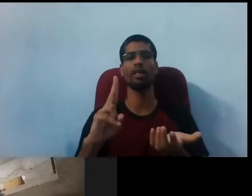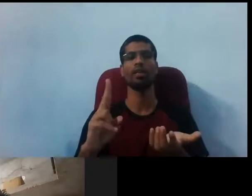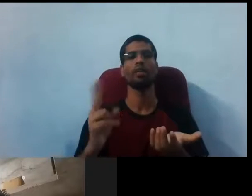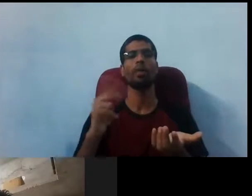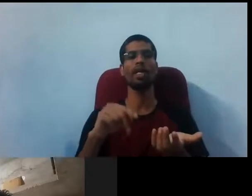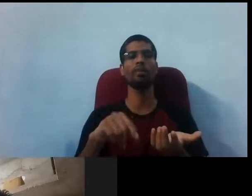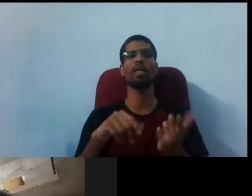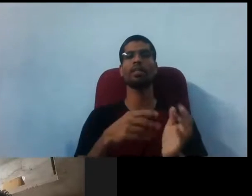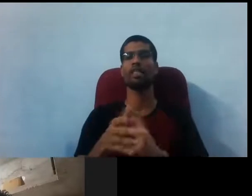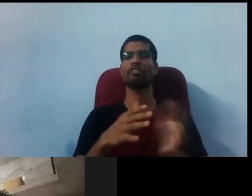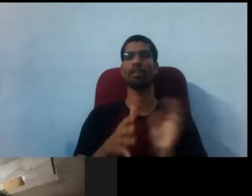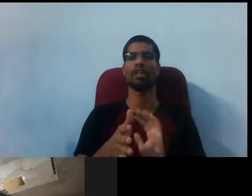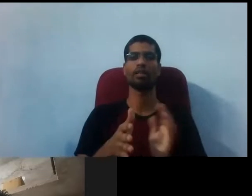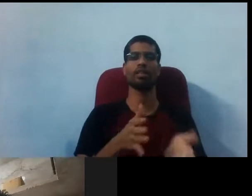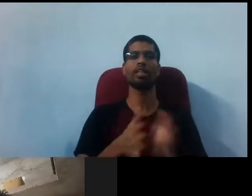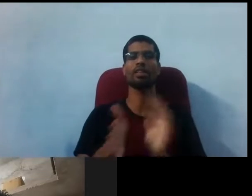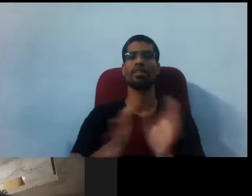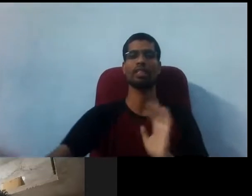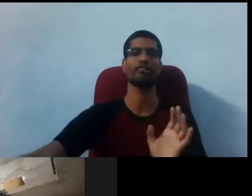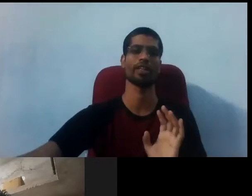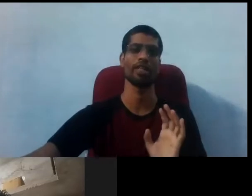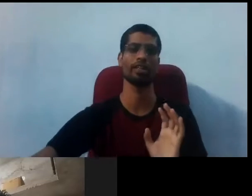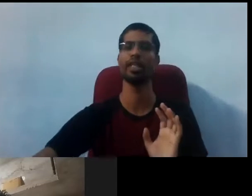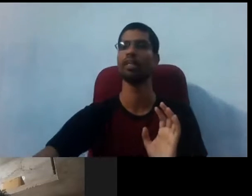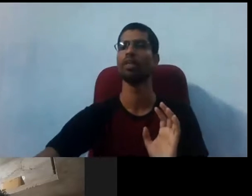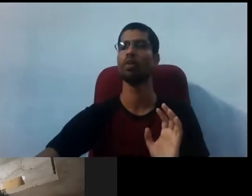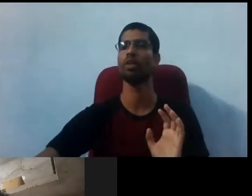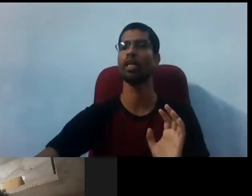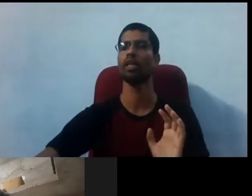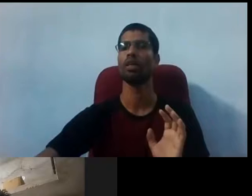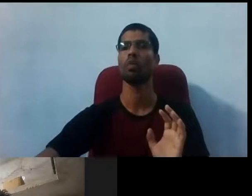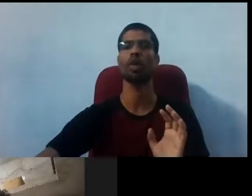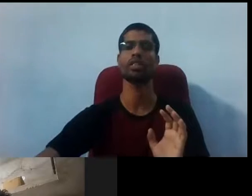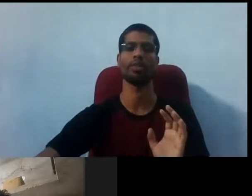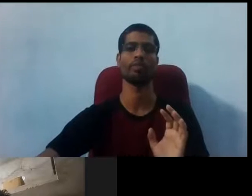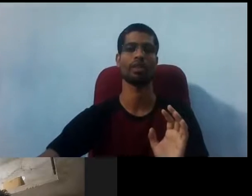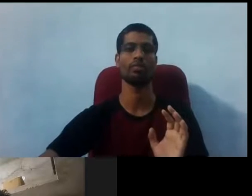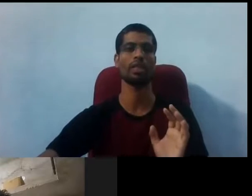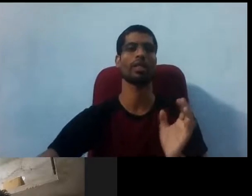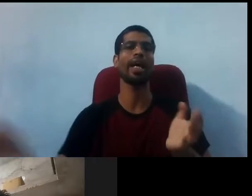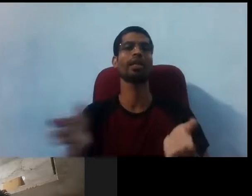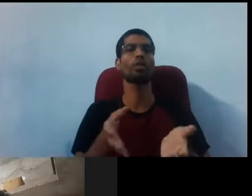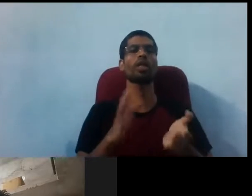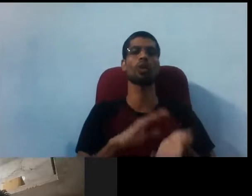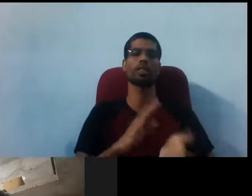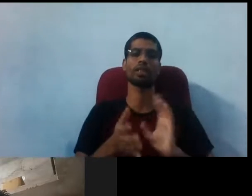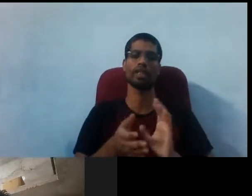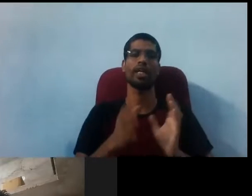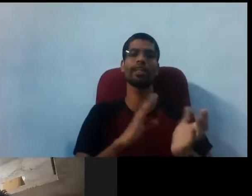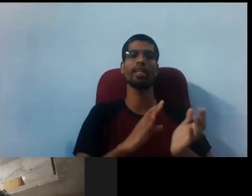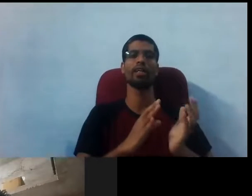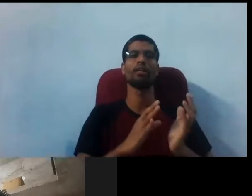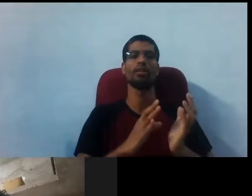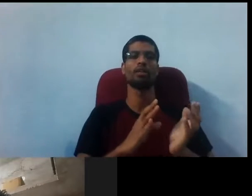क्या है, पानी में डाल के साफ करना, रगड़ कस के साफ करना, ठीक है, वो है वॉशिंग। मतलब हाइड्रोलिक वॉशिंग कह रहे